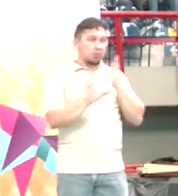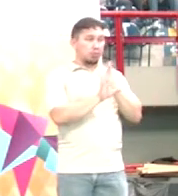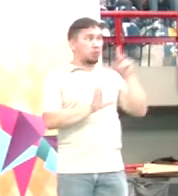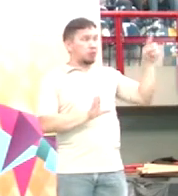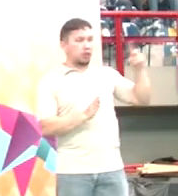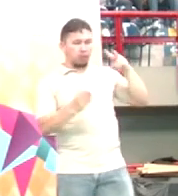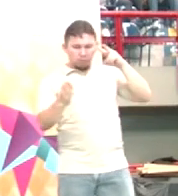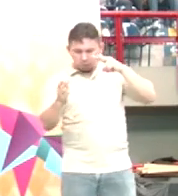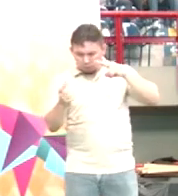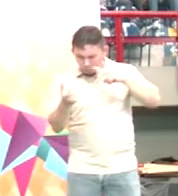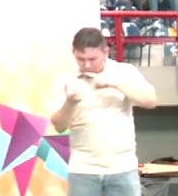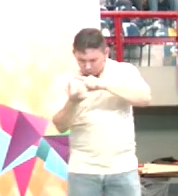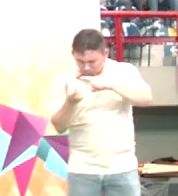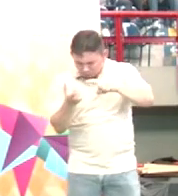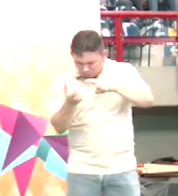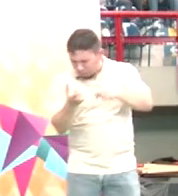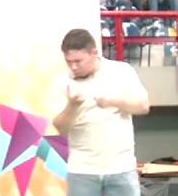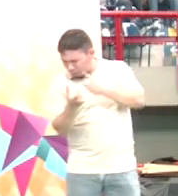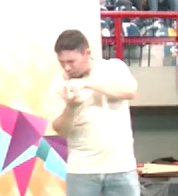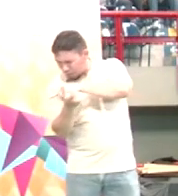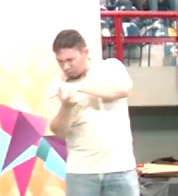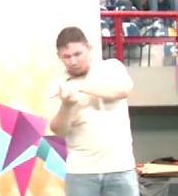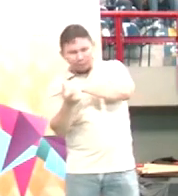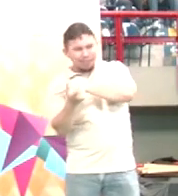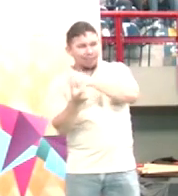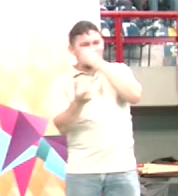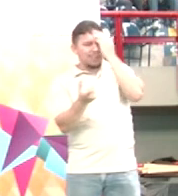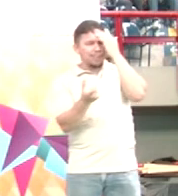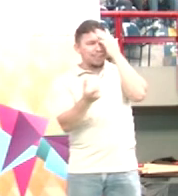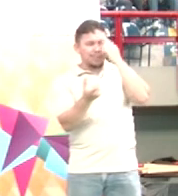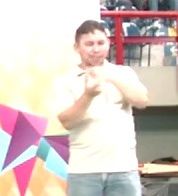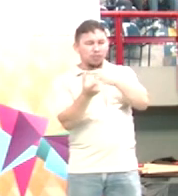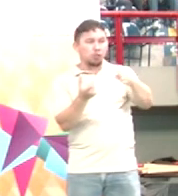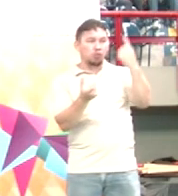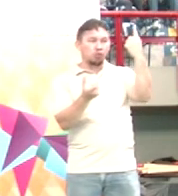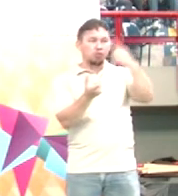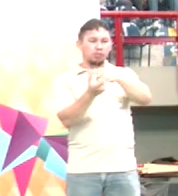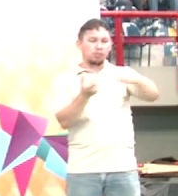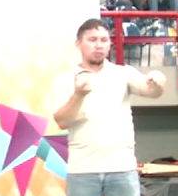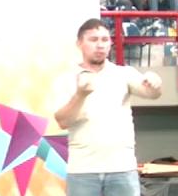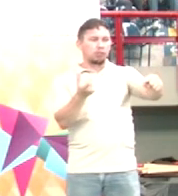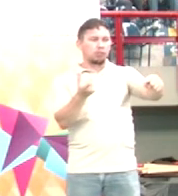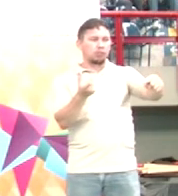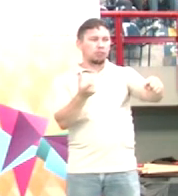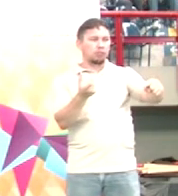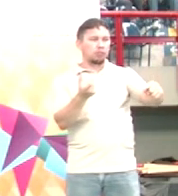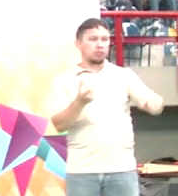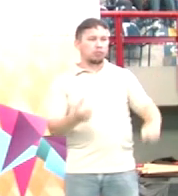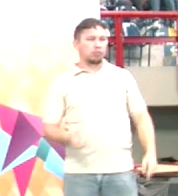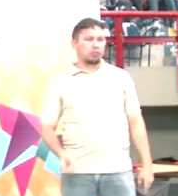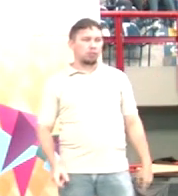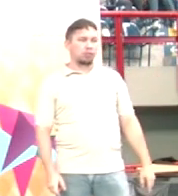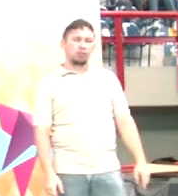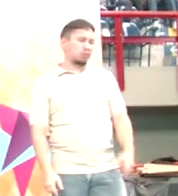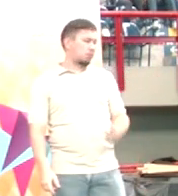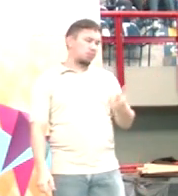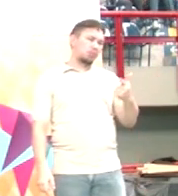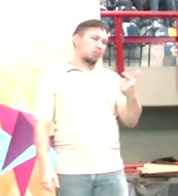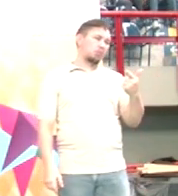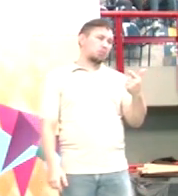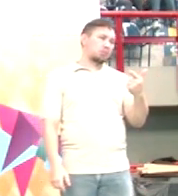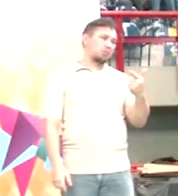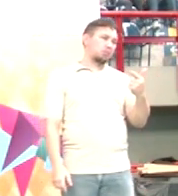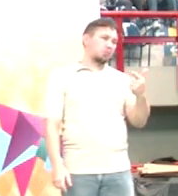você errou para poder você ter repetido a palavra ao lado. Só é uma vez, e isso está valendo para todo vestibular, Unifor,